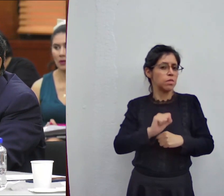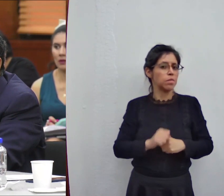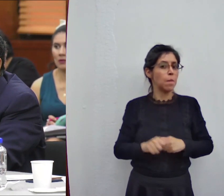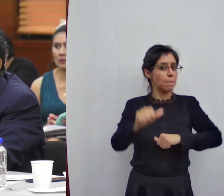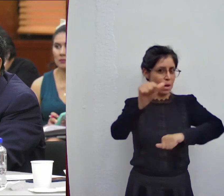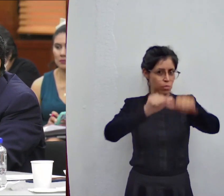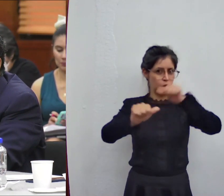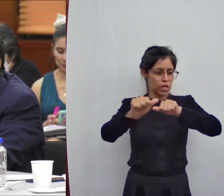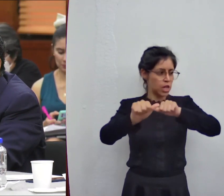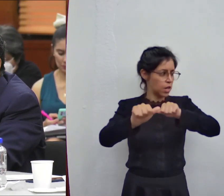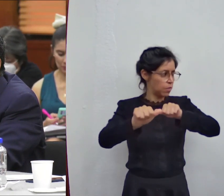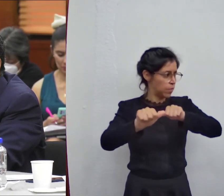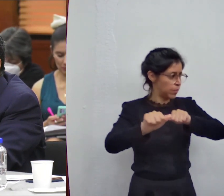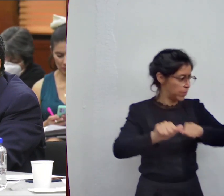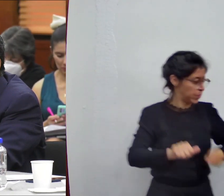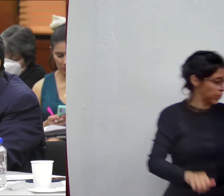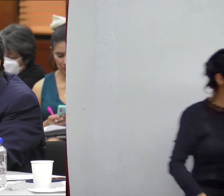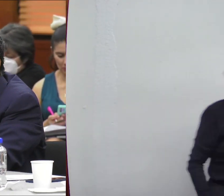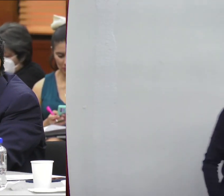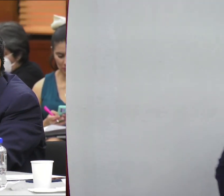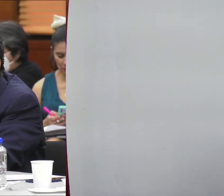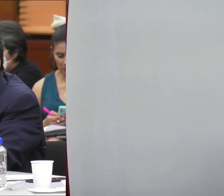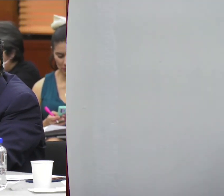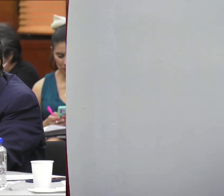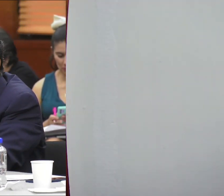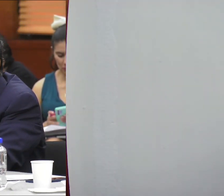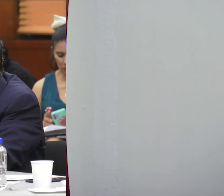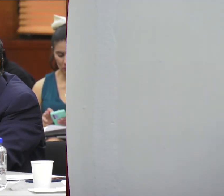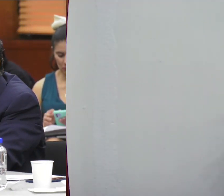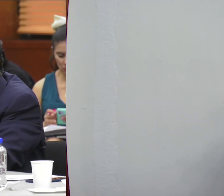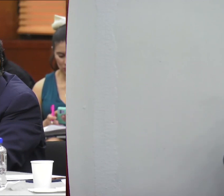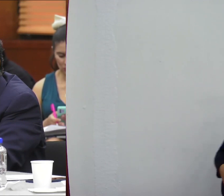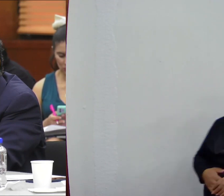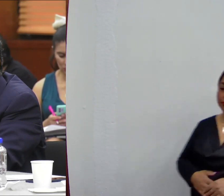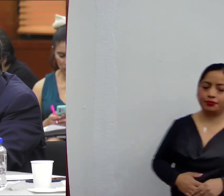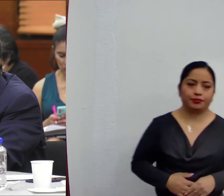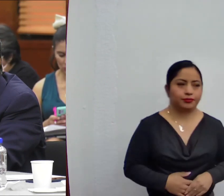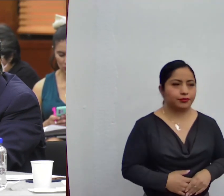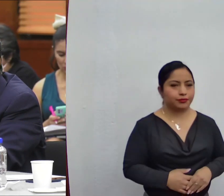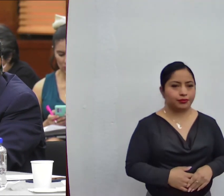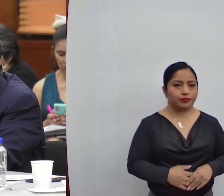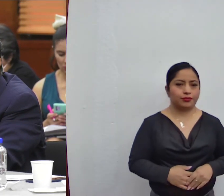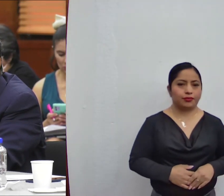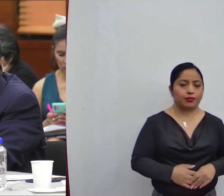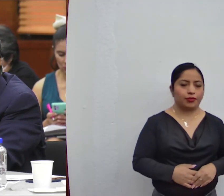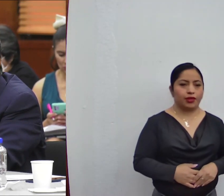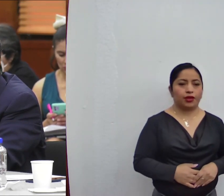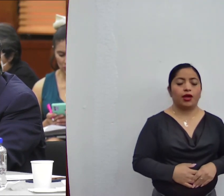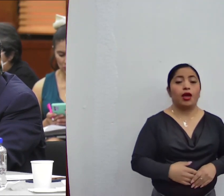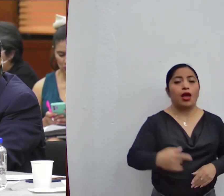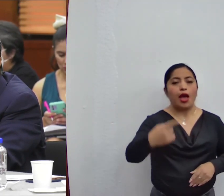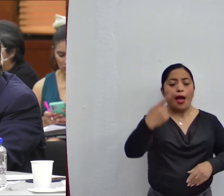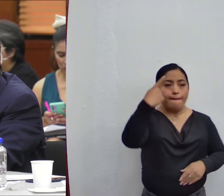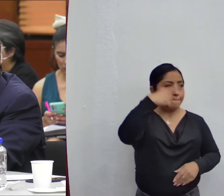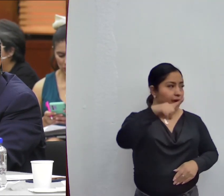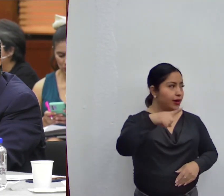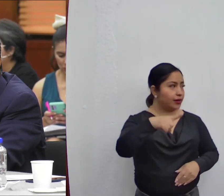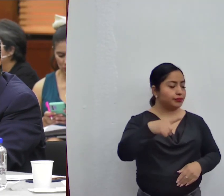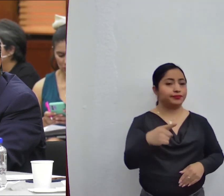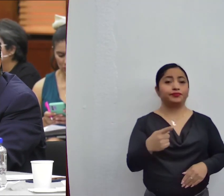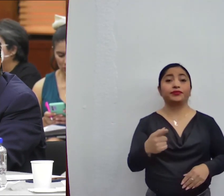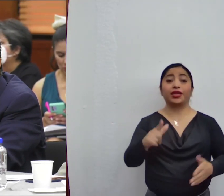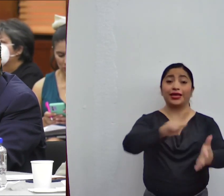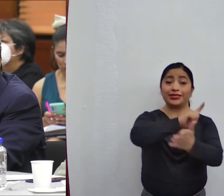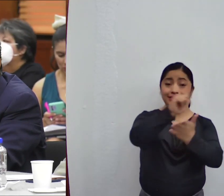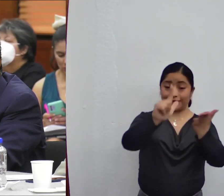prevenirla. No me parece que ese sea el camino para que esta ley se manifieste en contra de la